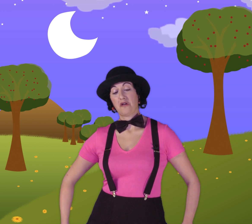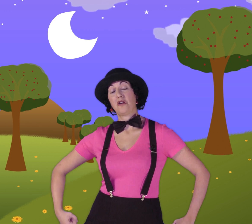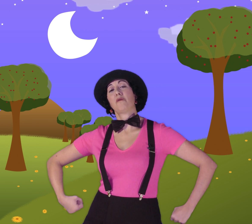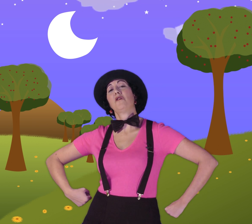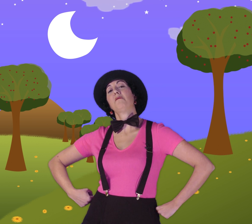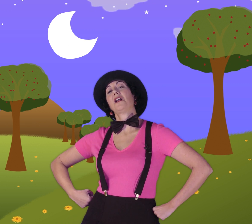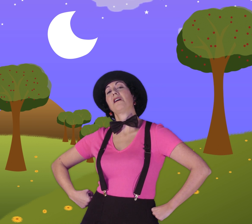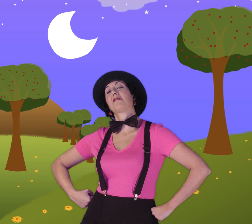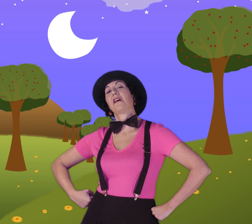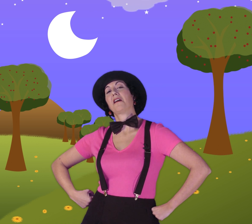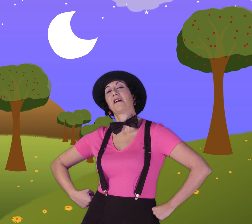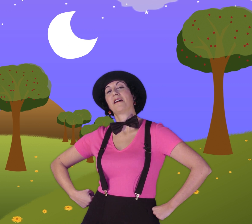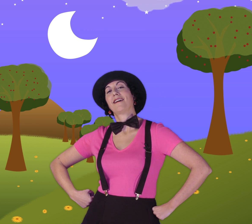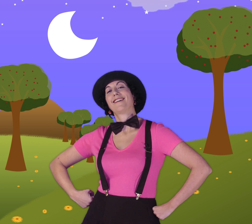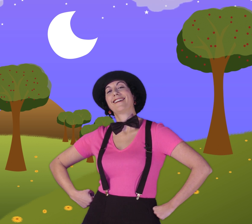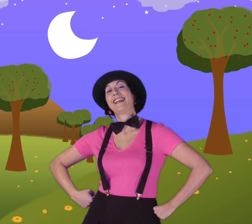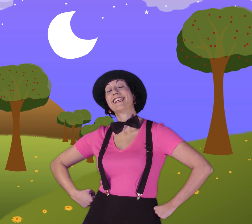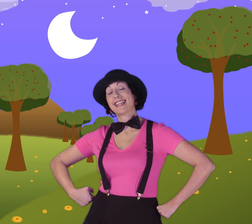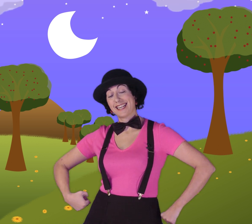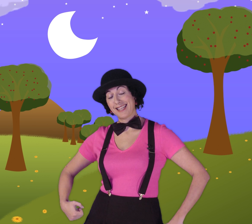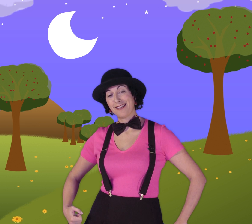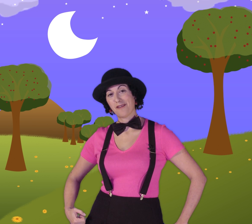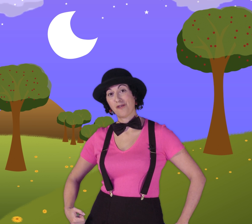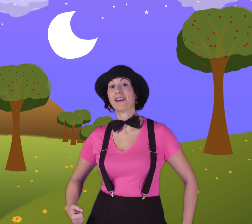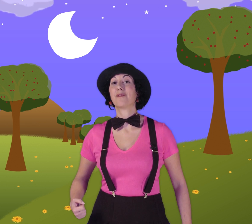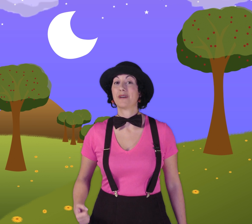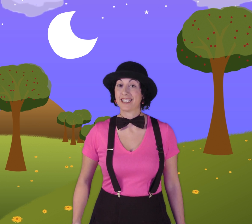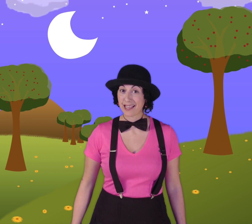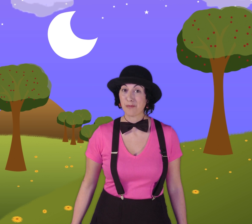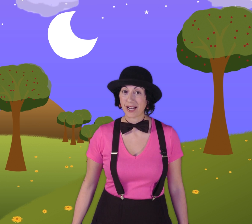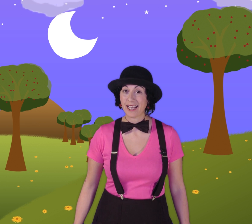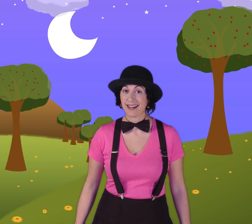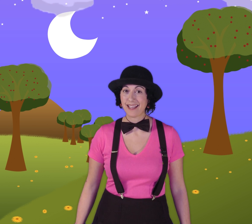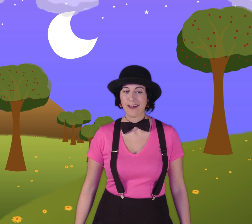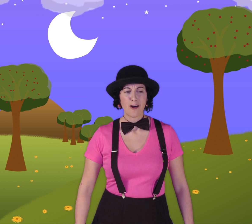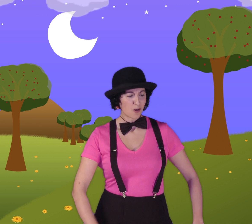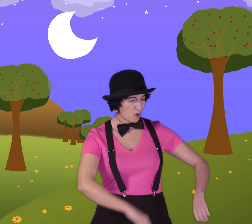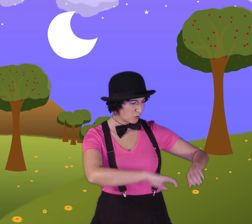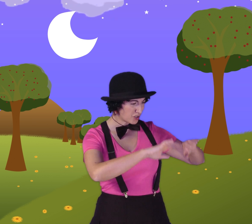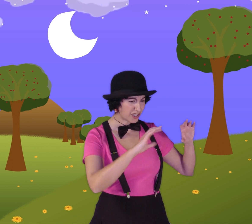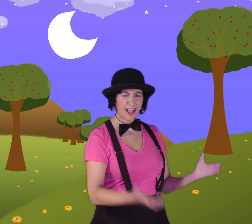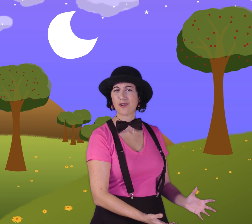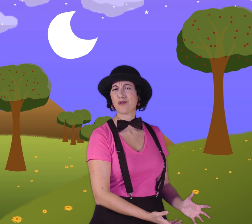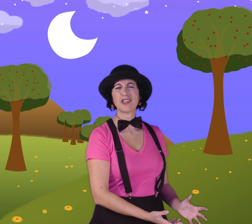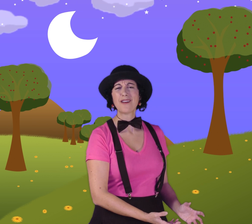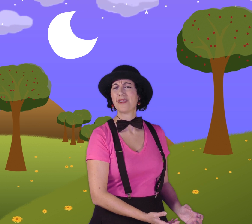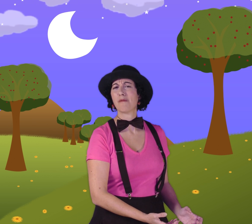¡Y muy valiente! Y el sastrecillo fue recompensado por aquel rey con un saco lleno